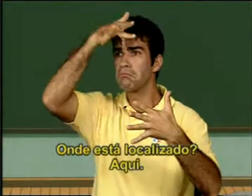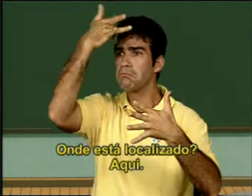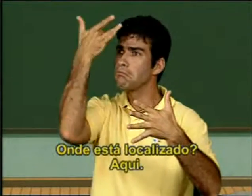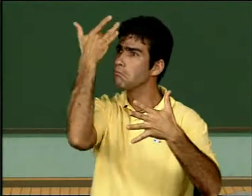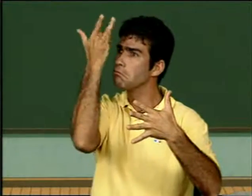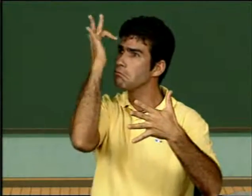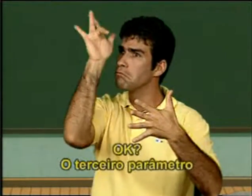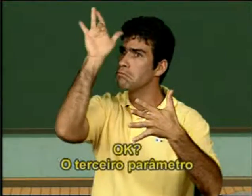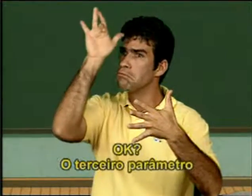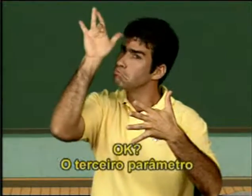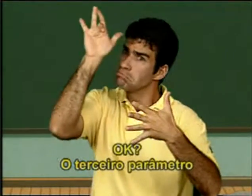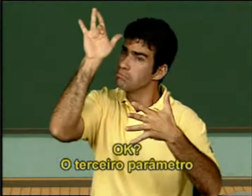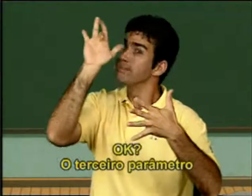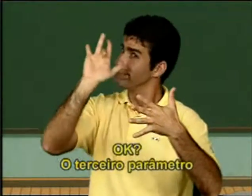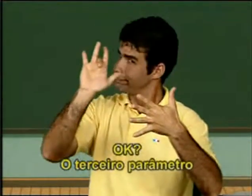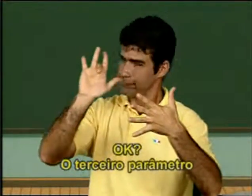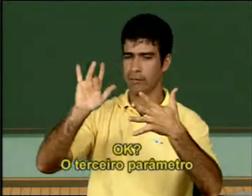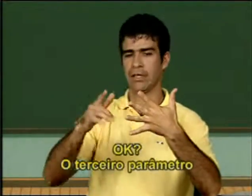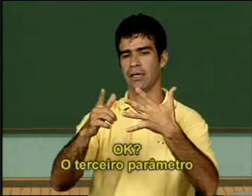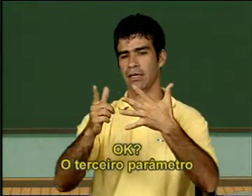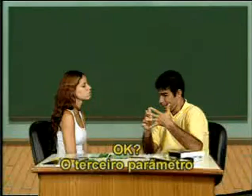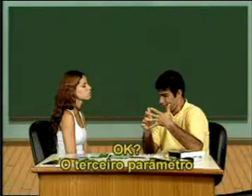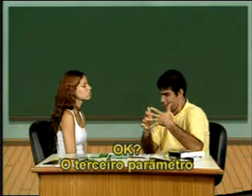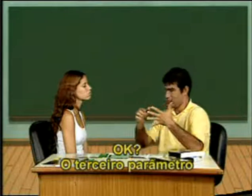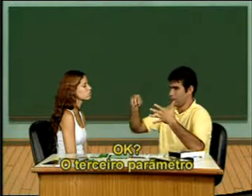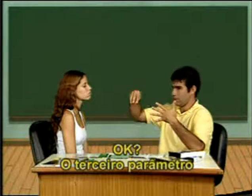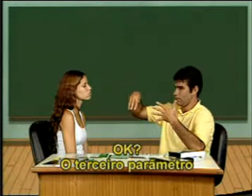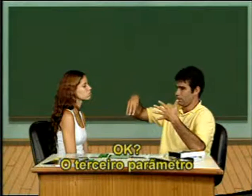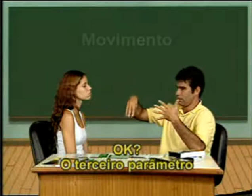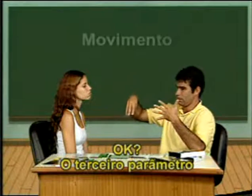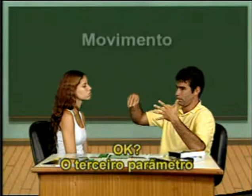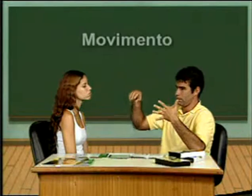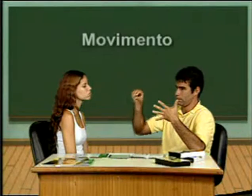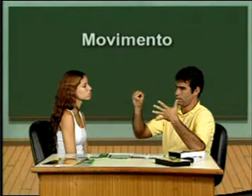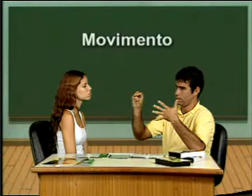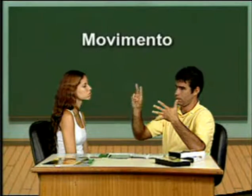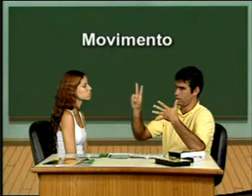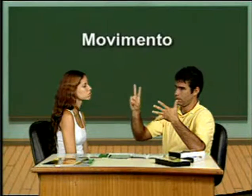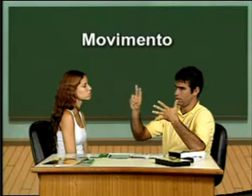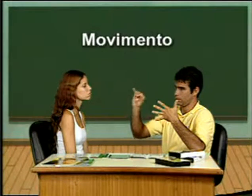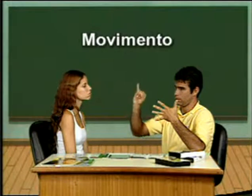Aqui. Ok? O terceiro parâmetro